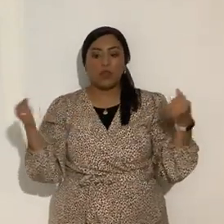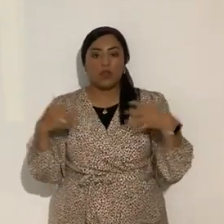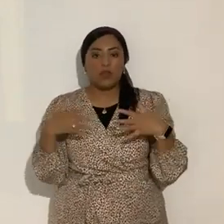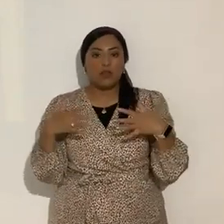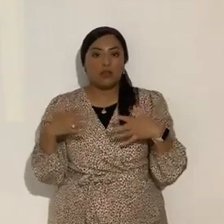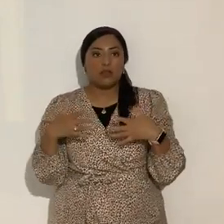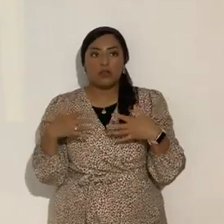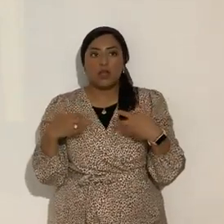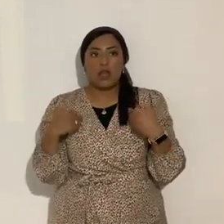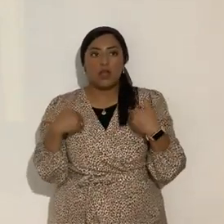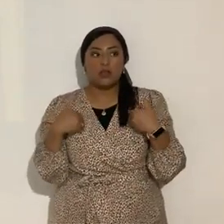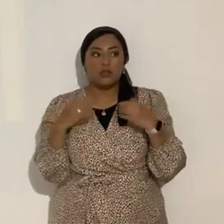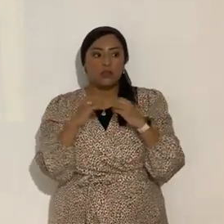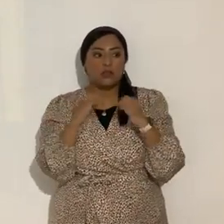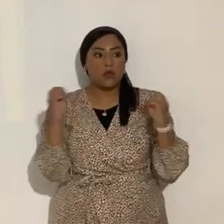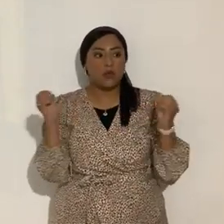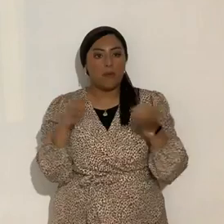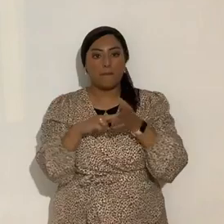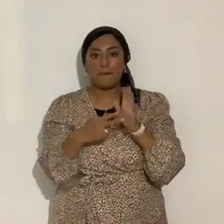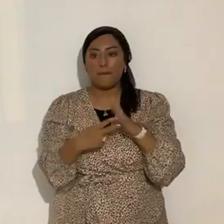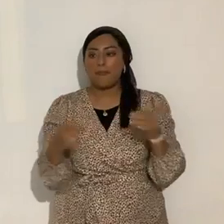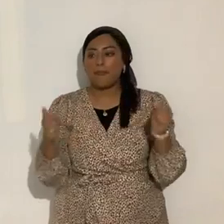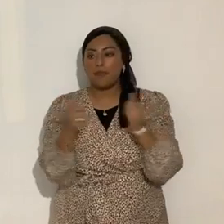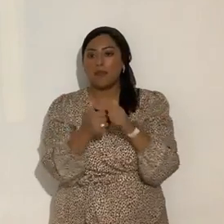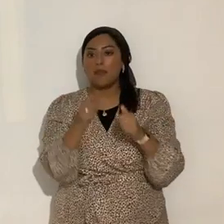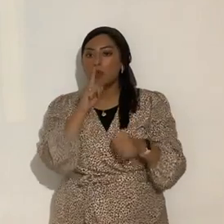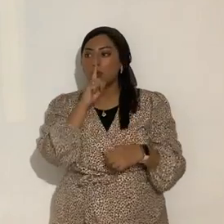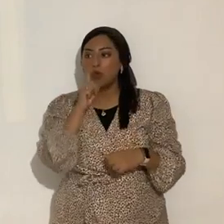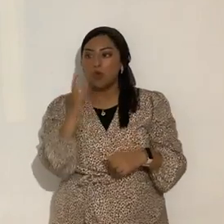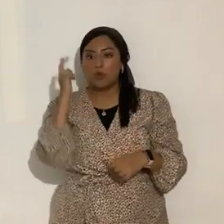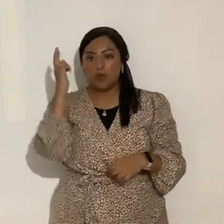tiene ningún sentido en la realidad.